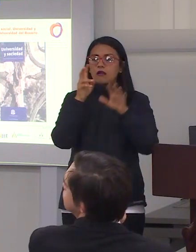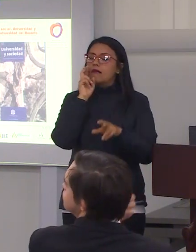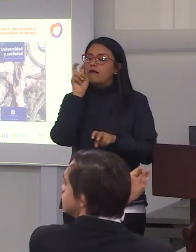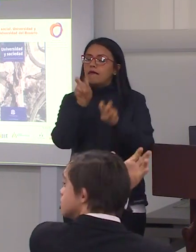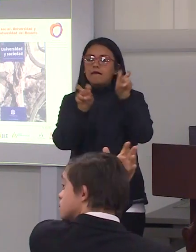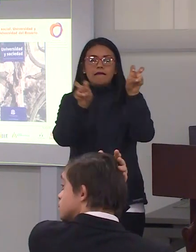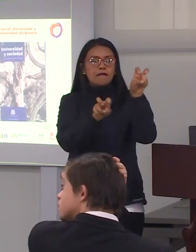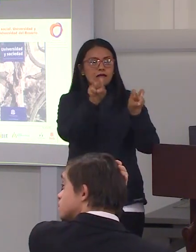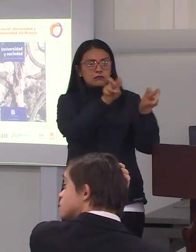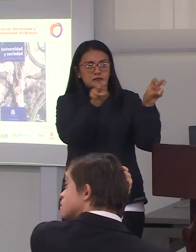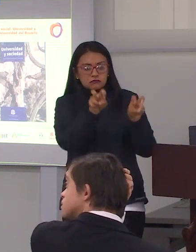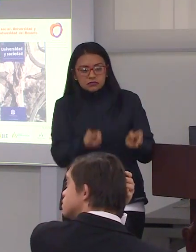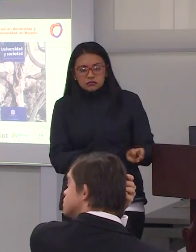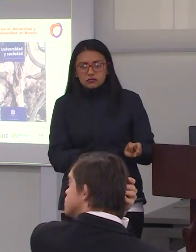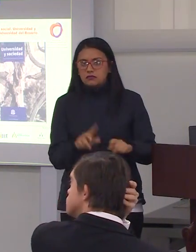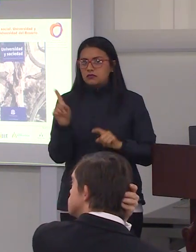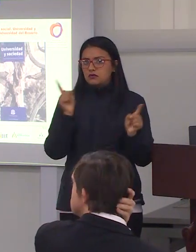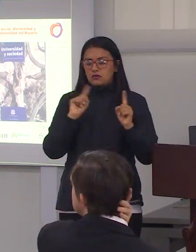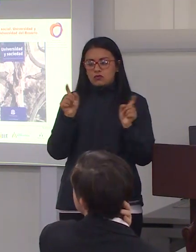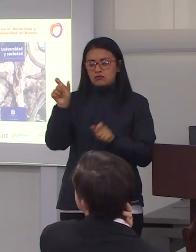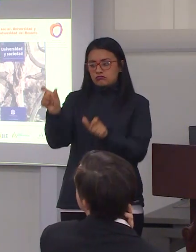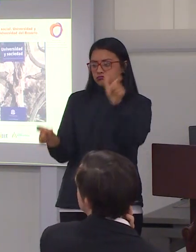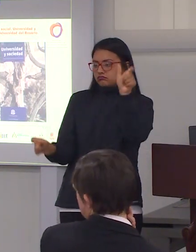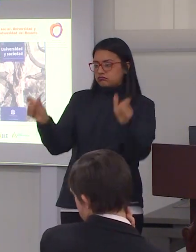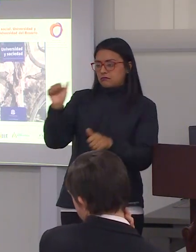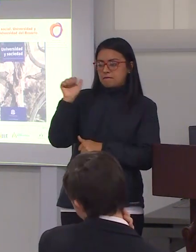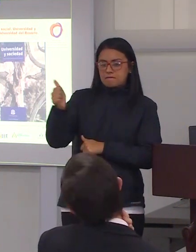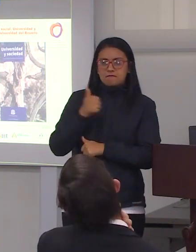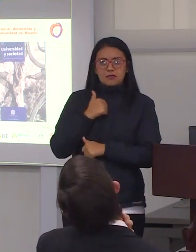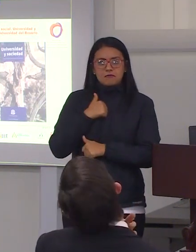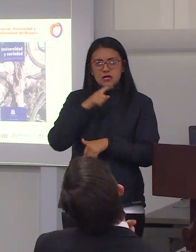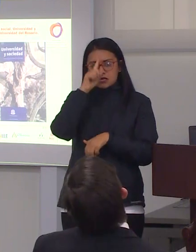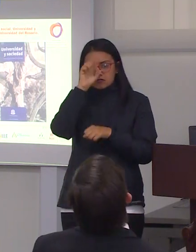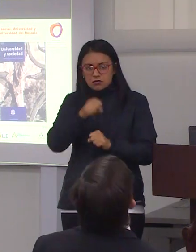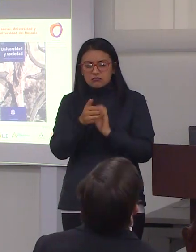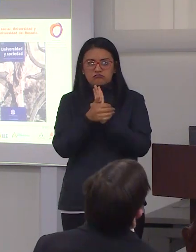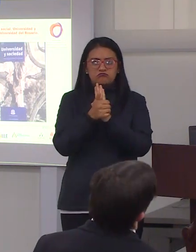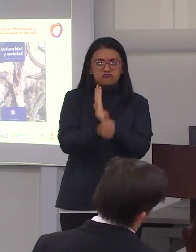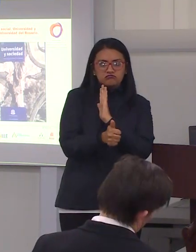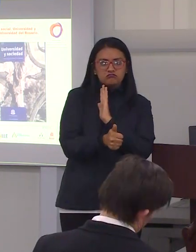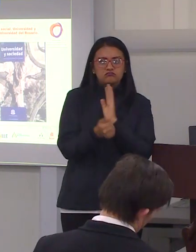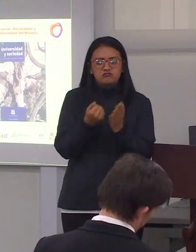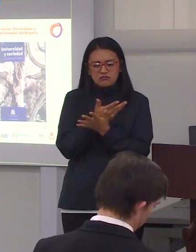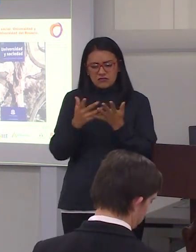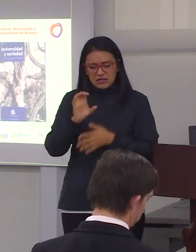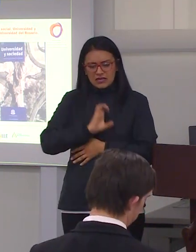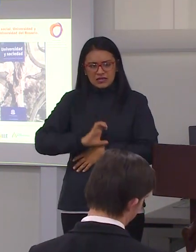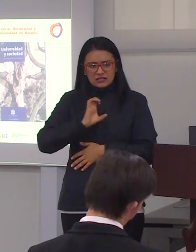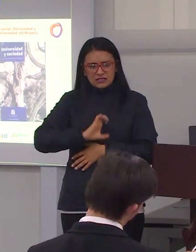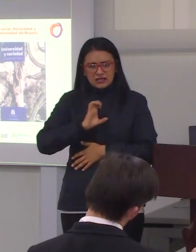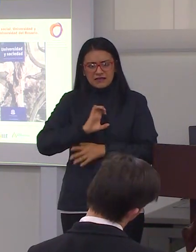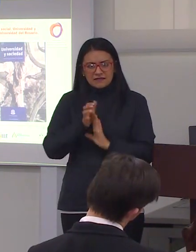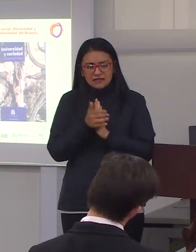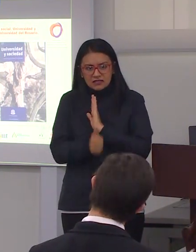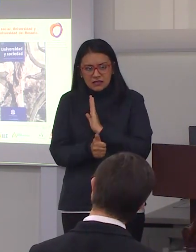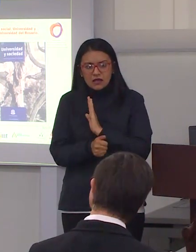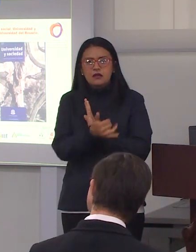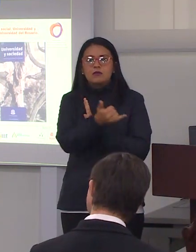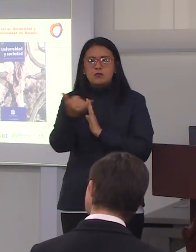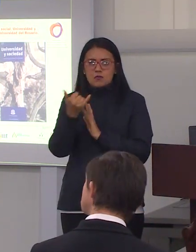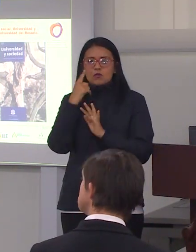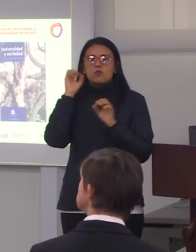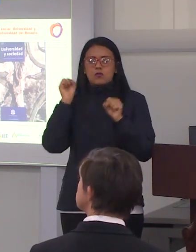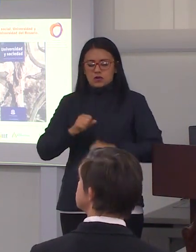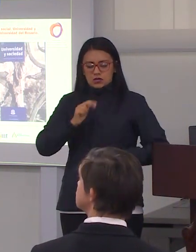lo que queremos es que cada muchacho, de acuerdo a sus propias características, riquezas, particularidades y habilidades, tengan la